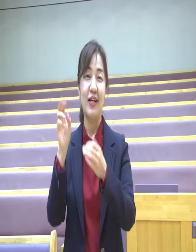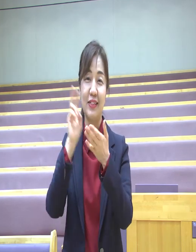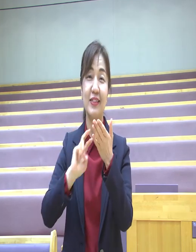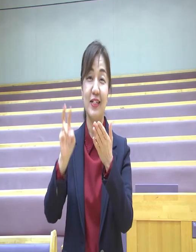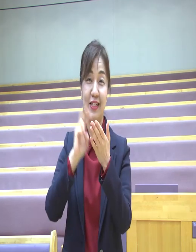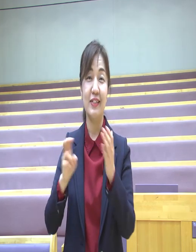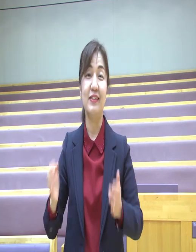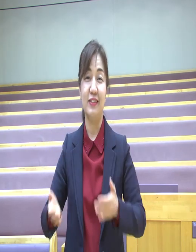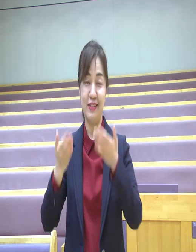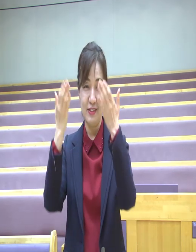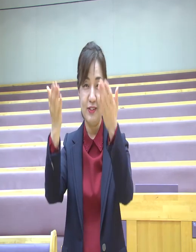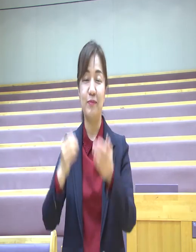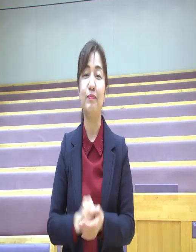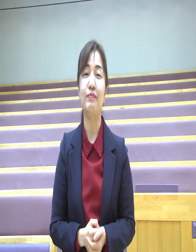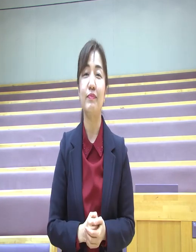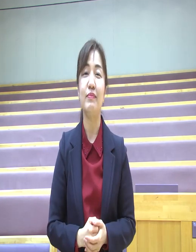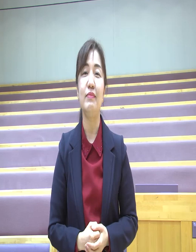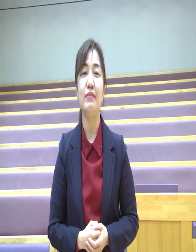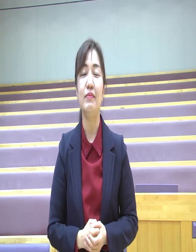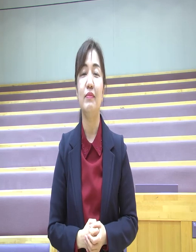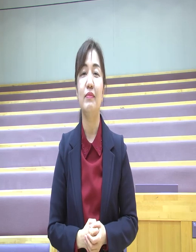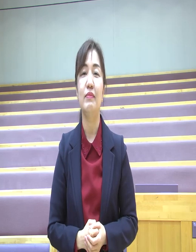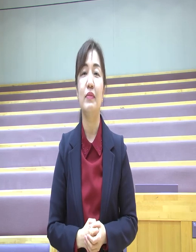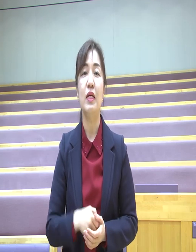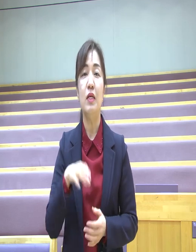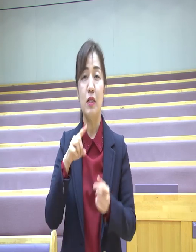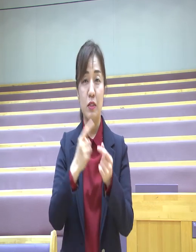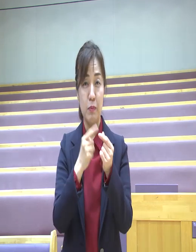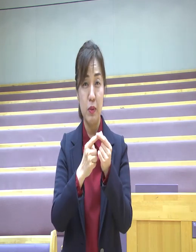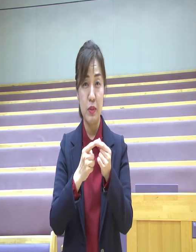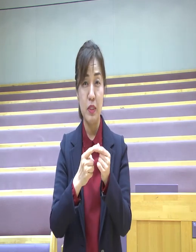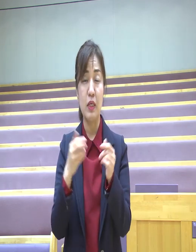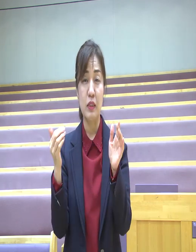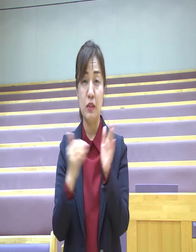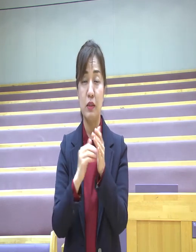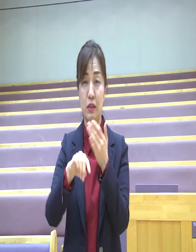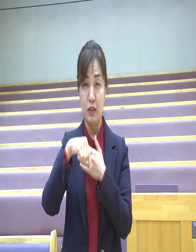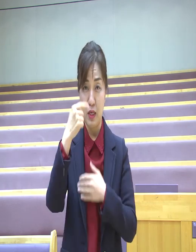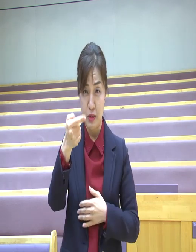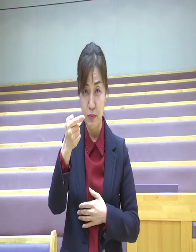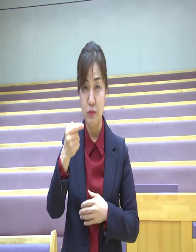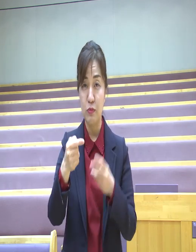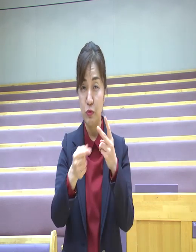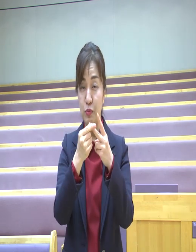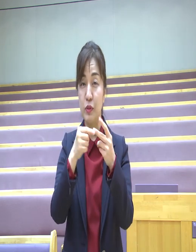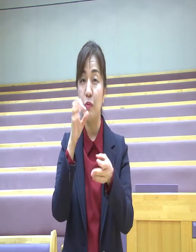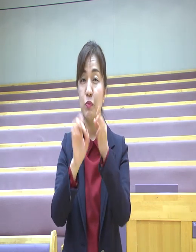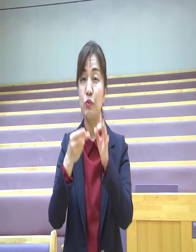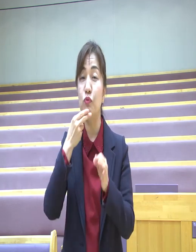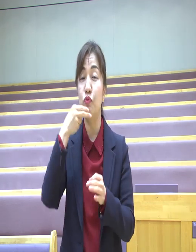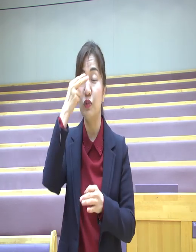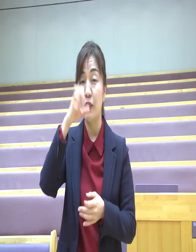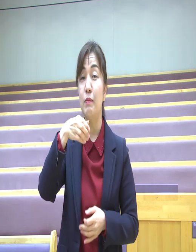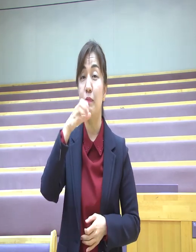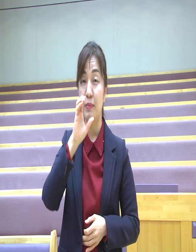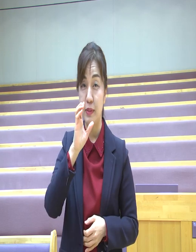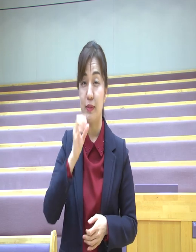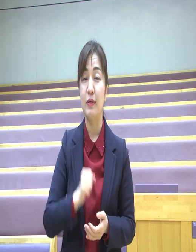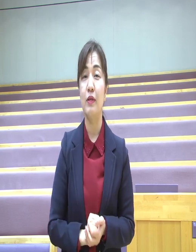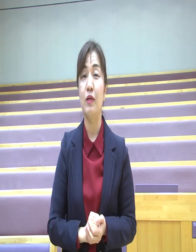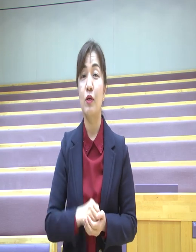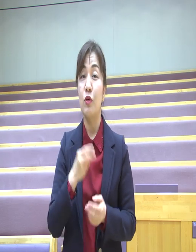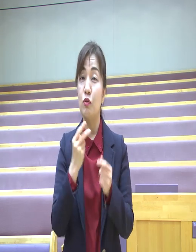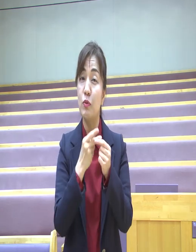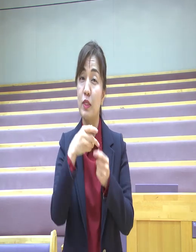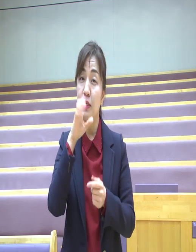인용한 찬양을 함께 가족들이 드리는 것입니다. 이 첫 번째 순서가 끝나면 두 번째 포도주 잔을